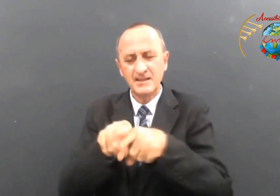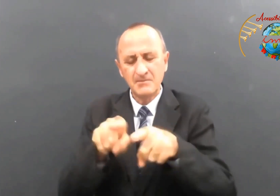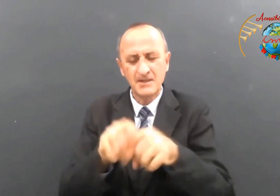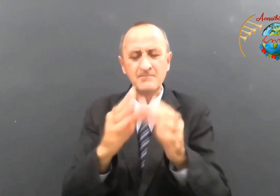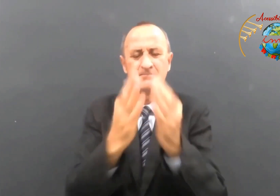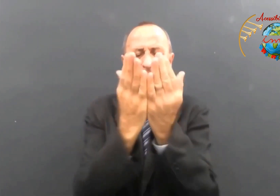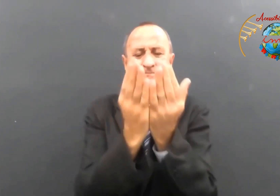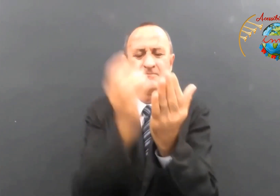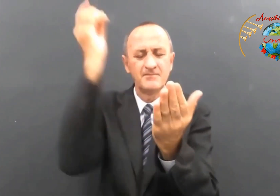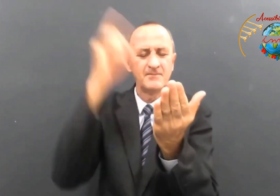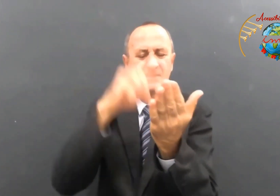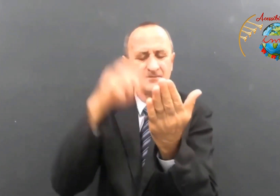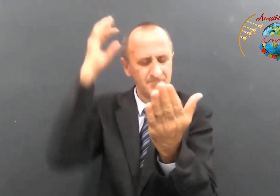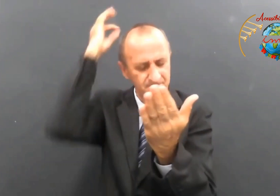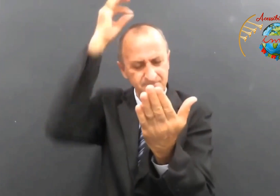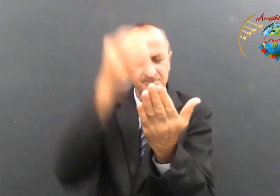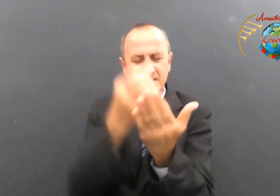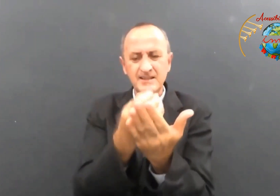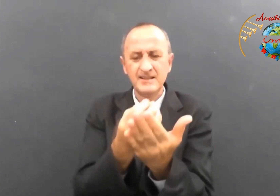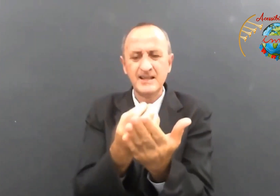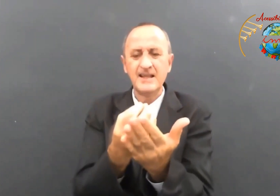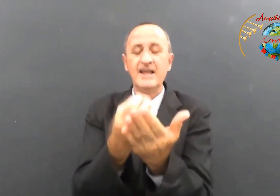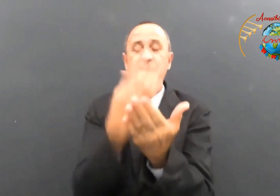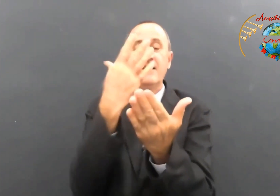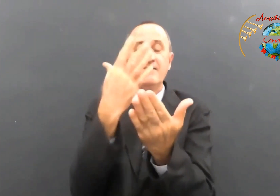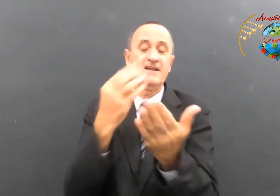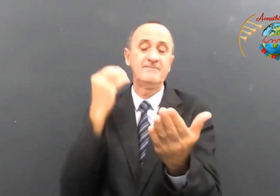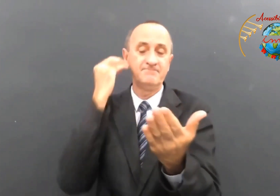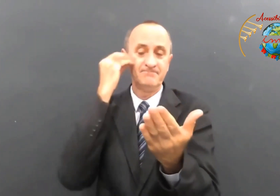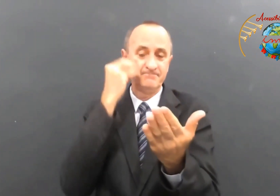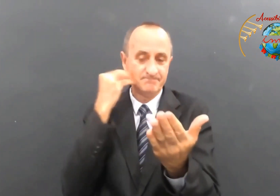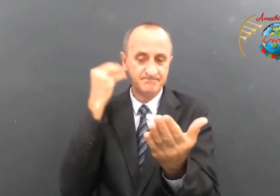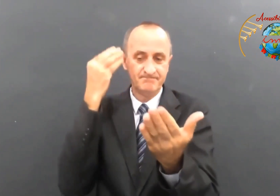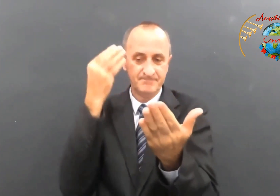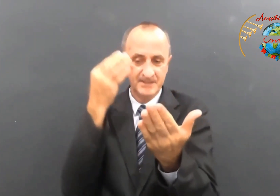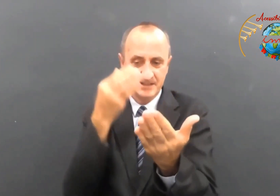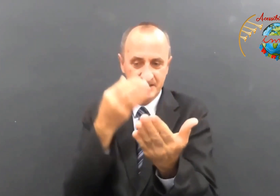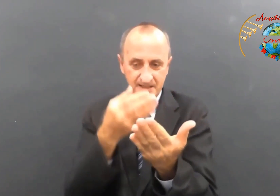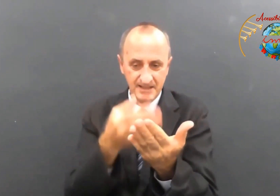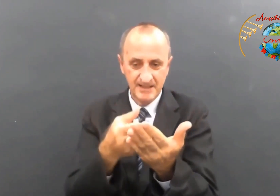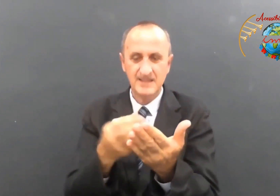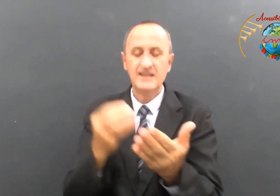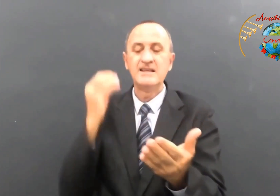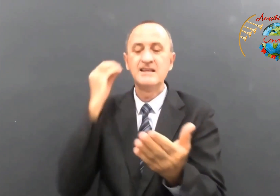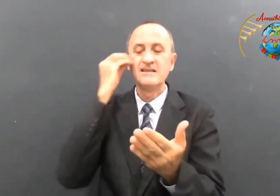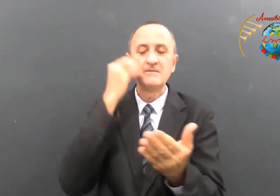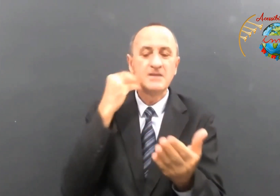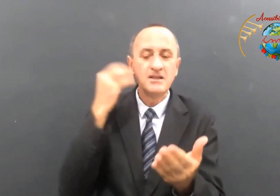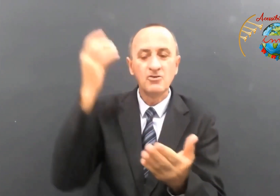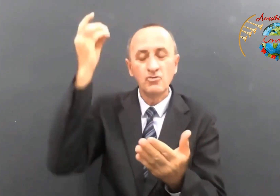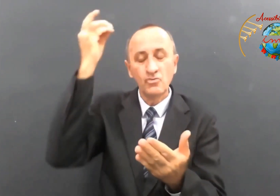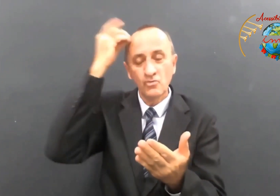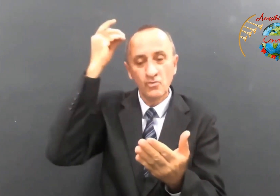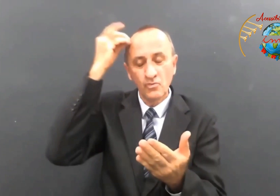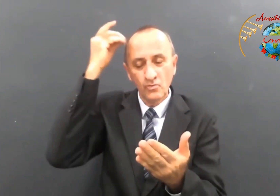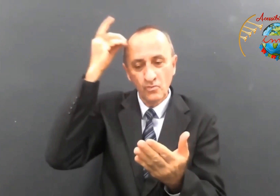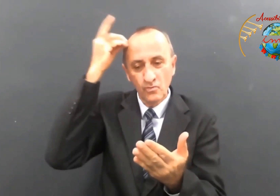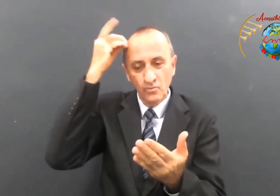essa é a palavra de Deus revelada pelo Espírito Santo, que nos dá experiências com os dons